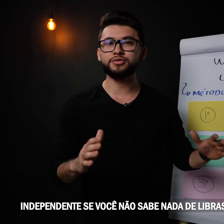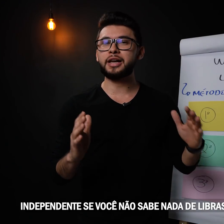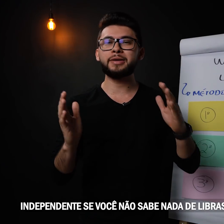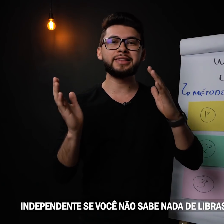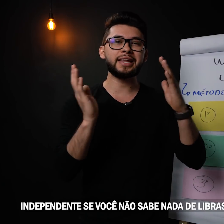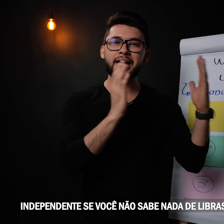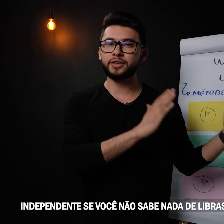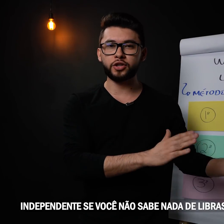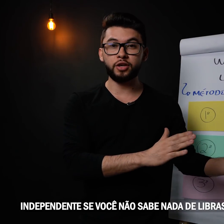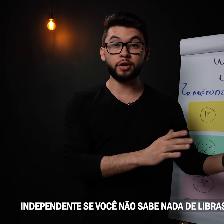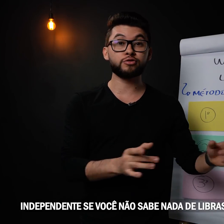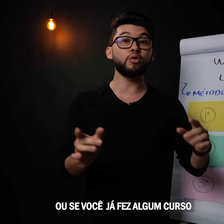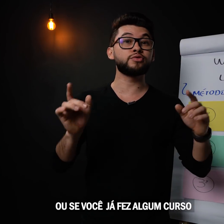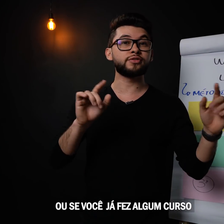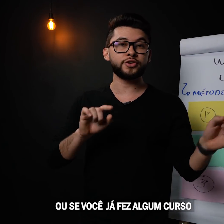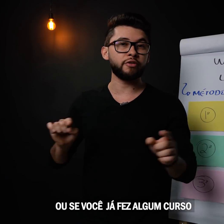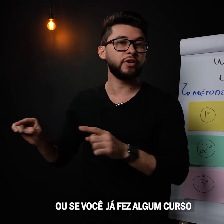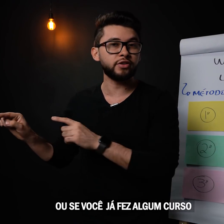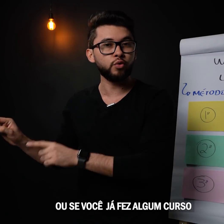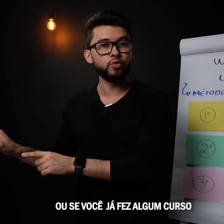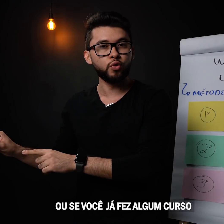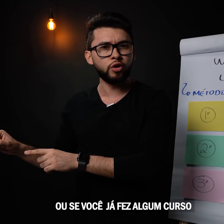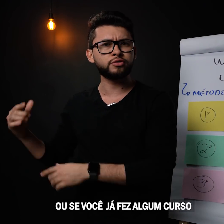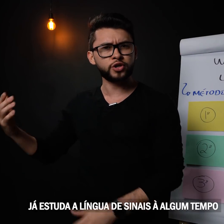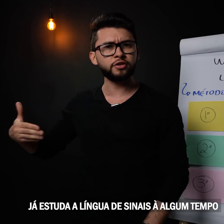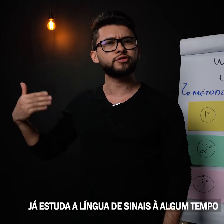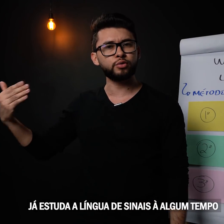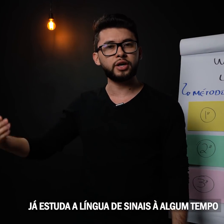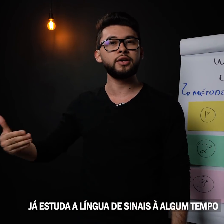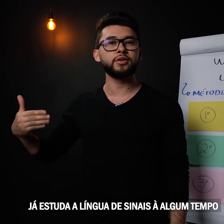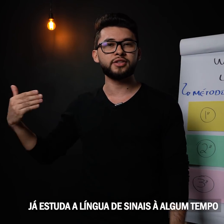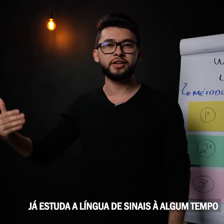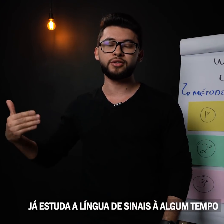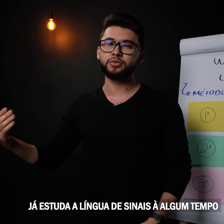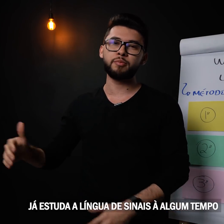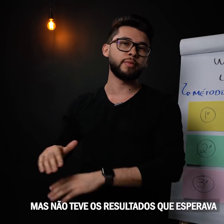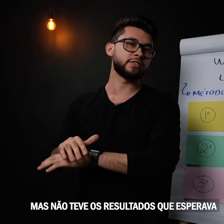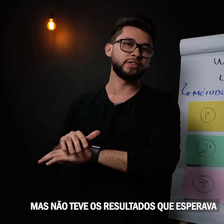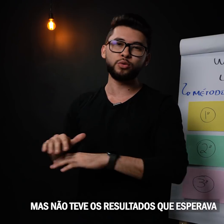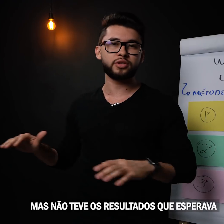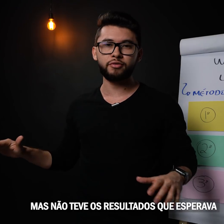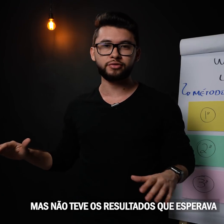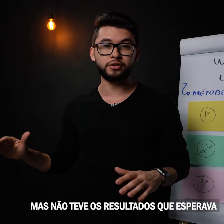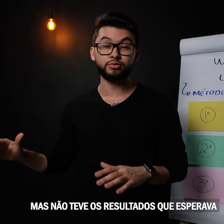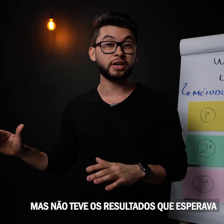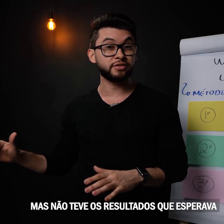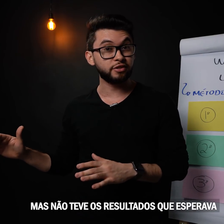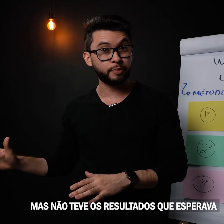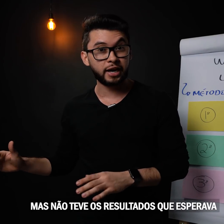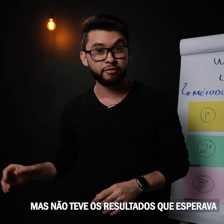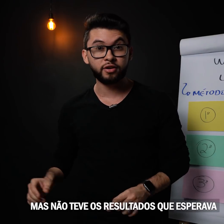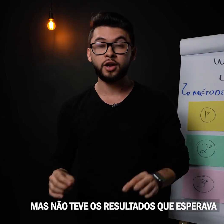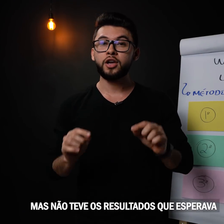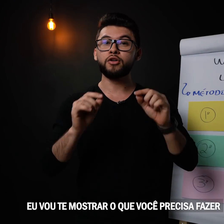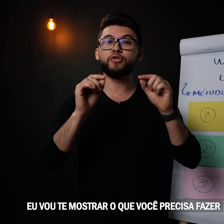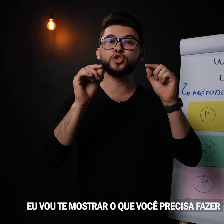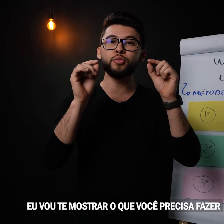sabe nada de Libras ou se você já fez algum curso, já estuda a língua de sinais há um tempo, mas não teve os resultados que esperava, eu vou te